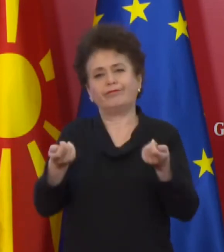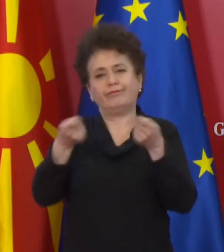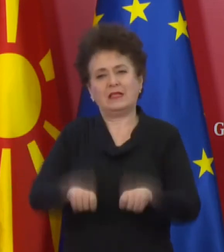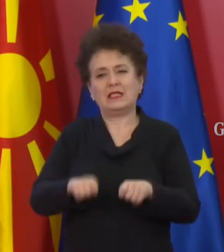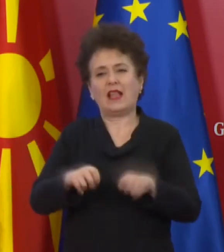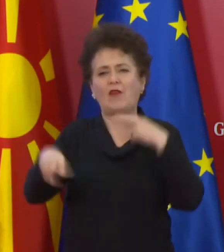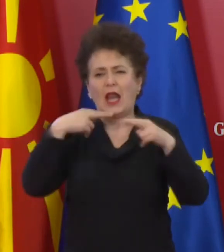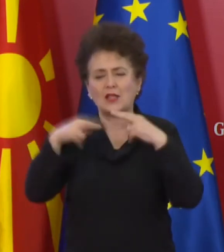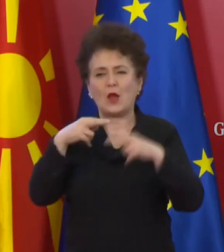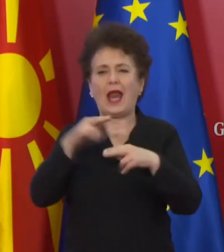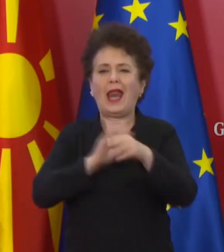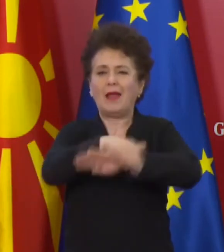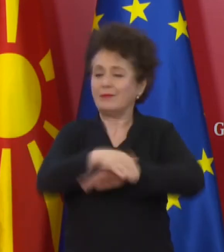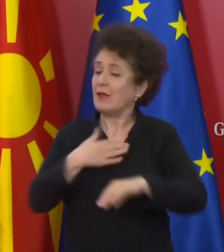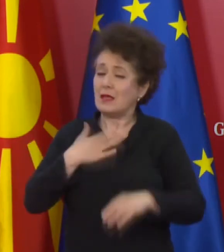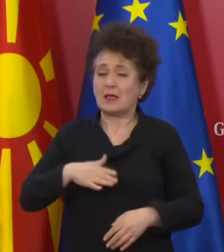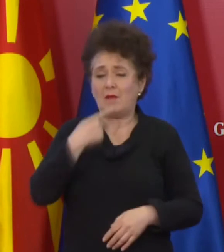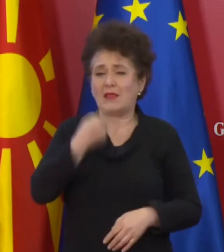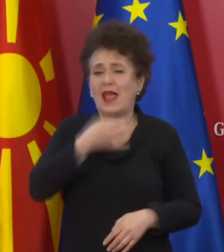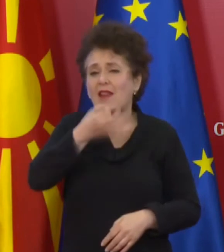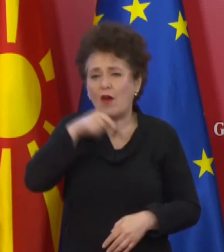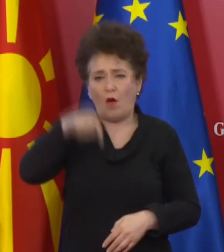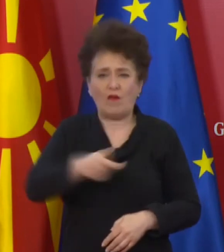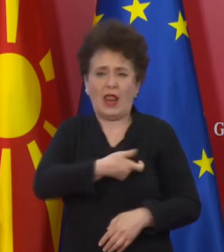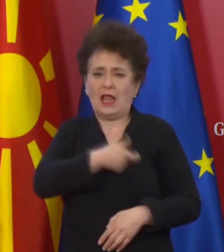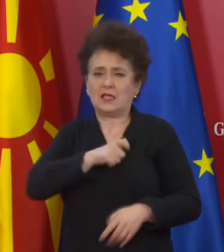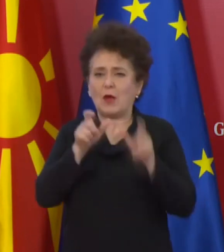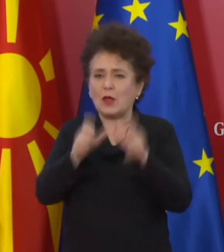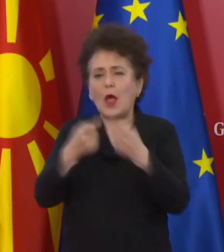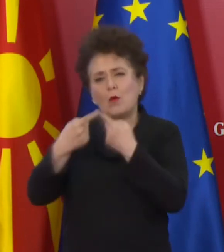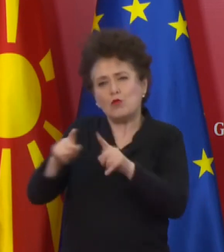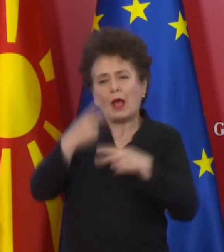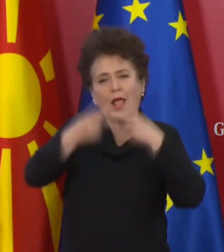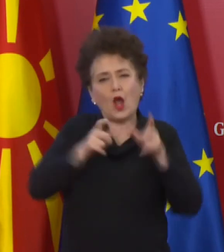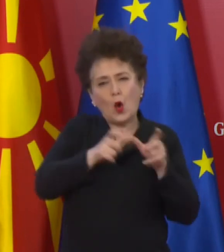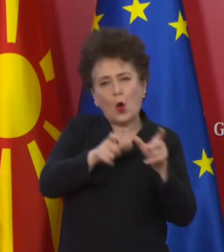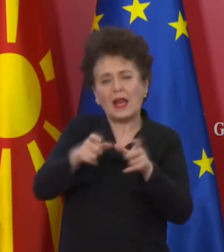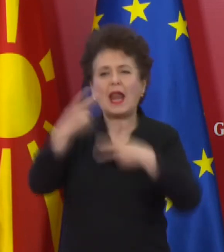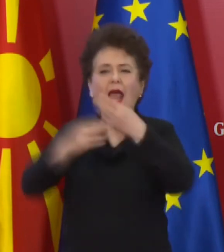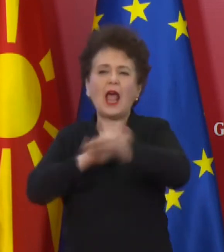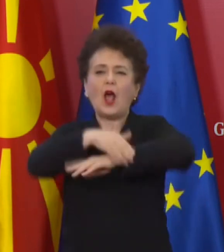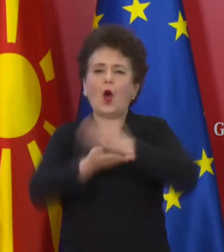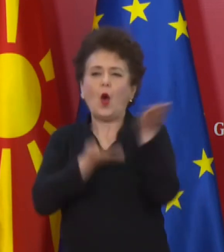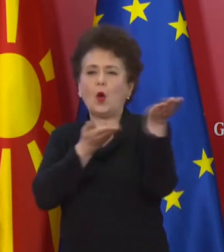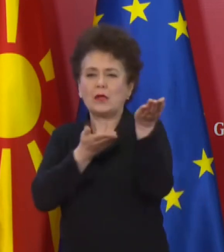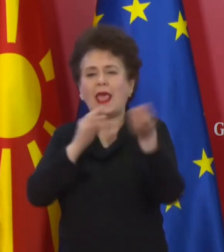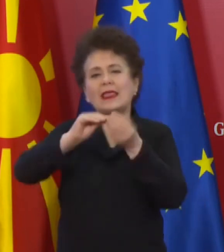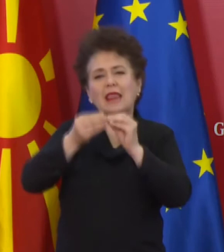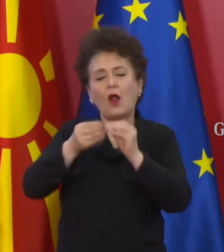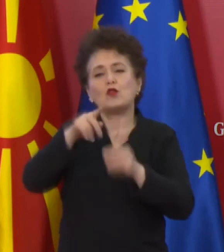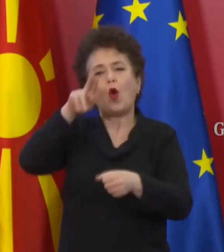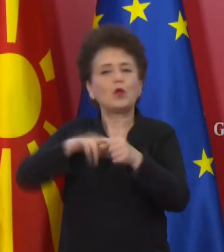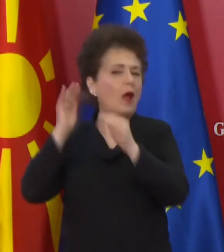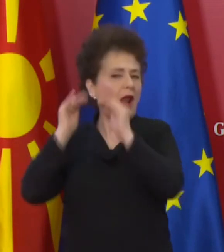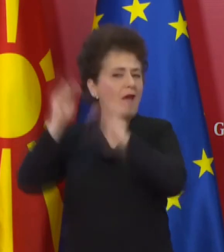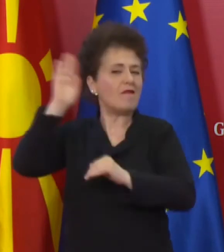terren. Paralajmëroj se çdo kush pa dallim që nuk do të përmbahet në këto masa të qeverisë do të sankcionohet. Këto masa janë sjellë në interes